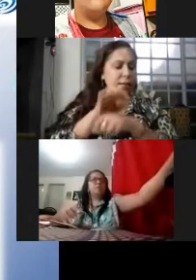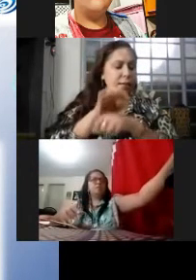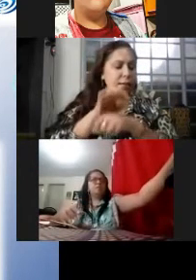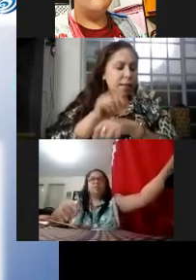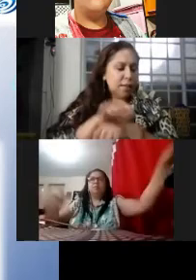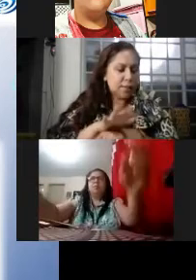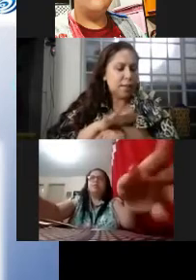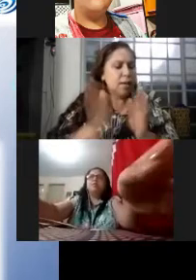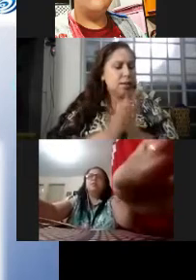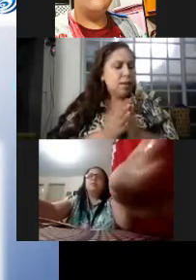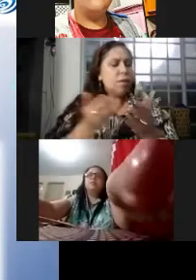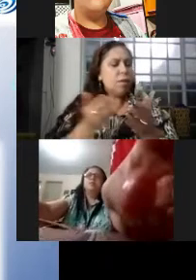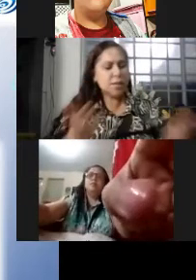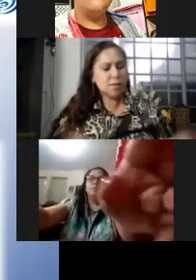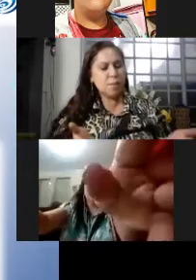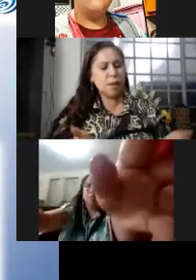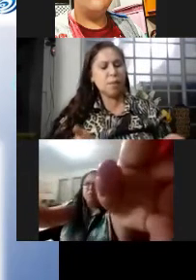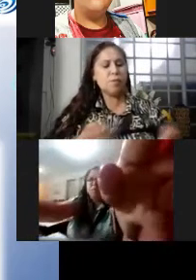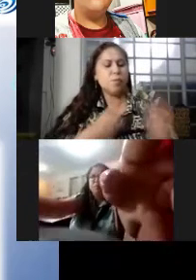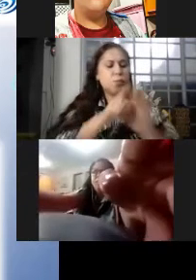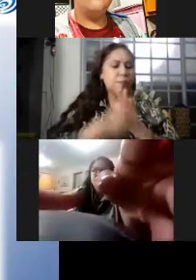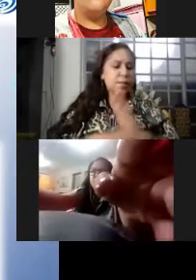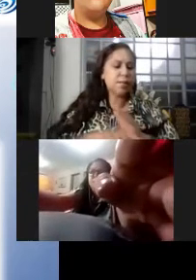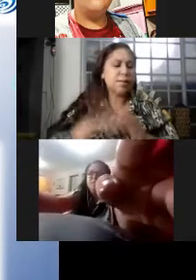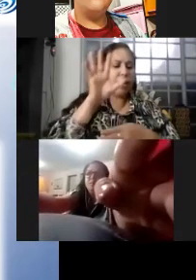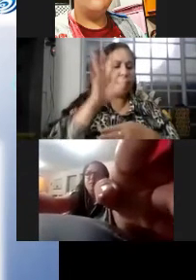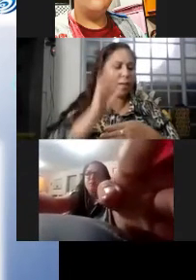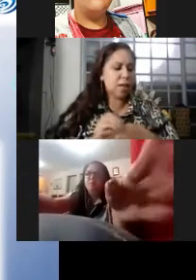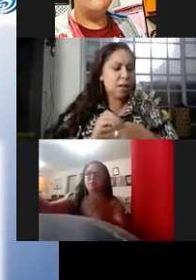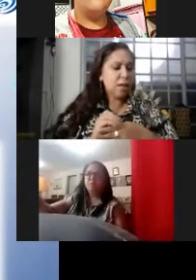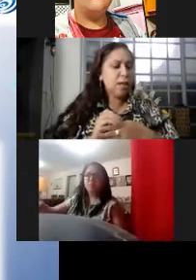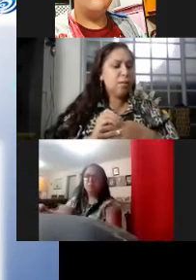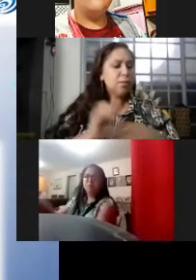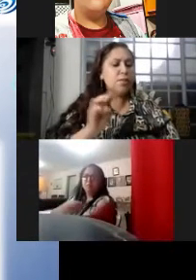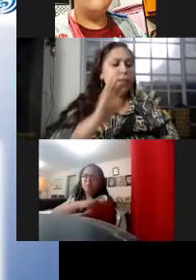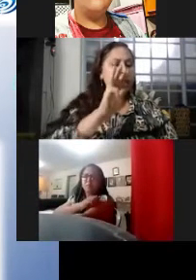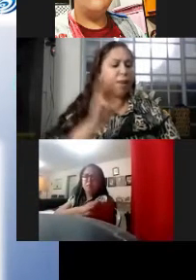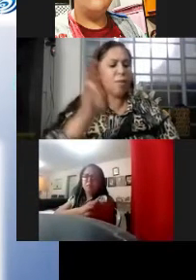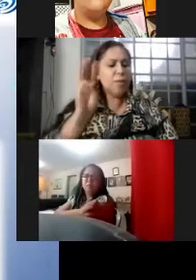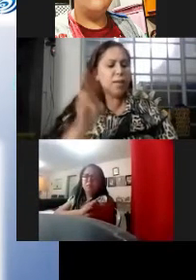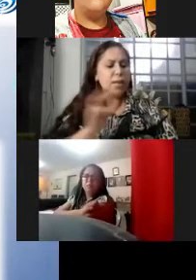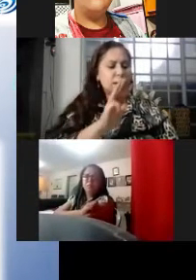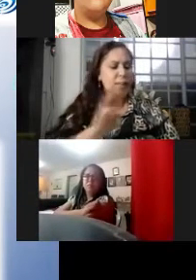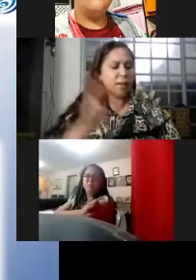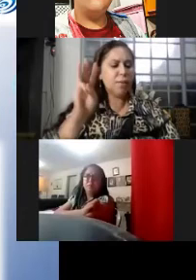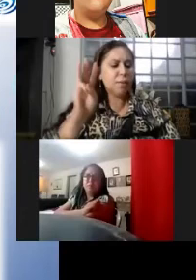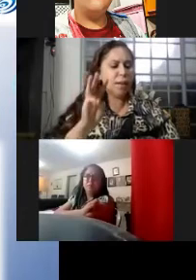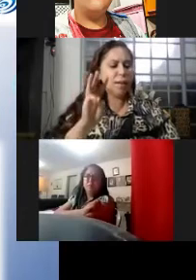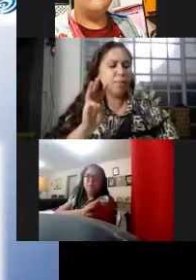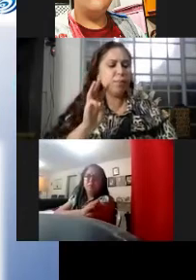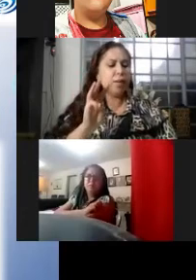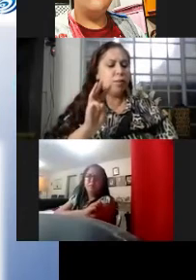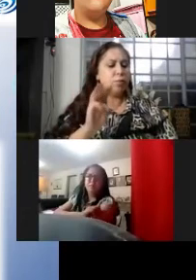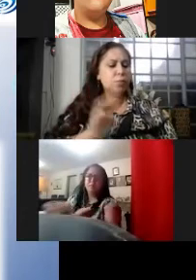E dicas de obras também que vocês podem pesquisar, baixar. Inclusive tem até o